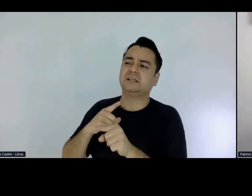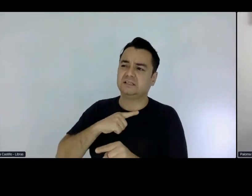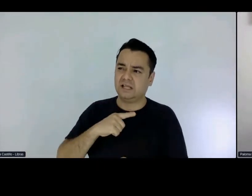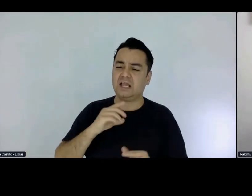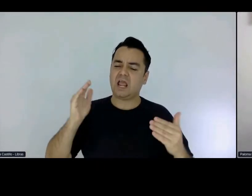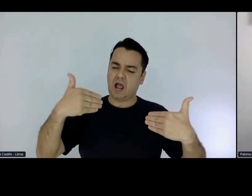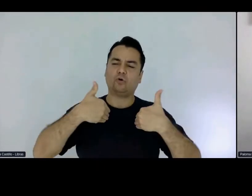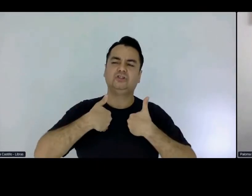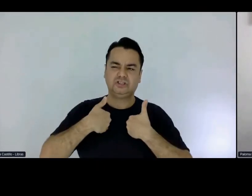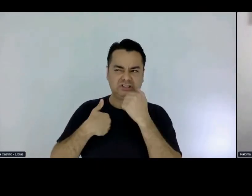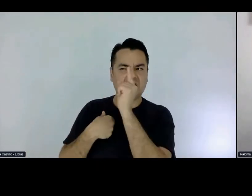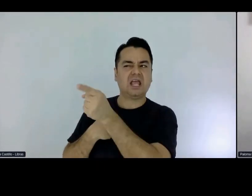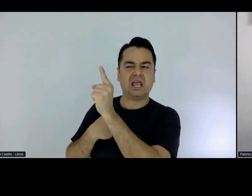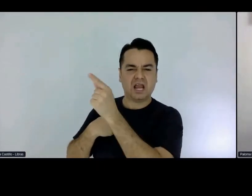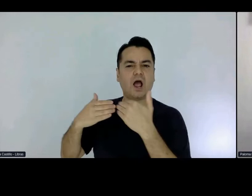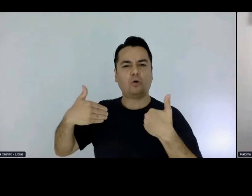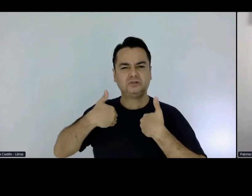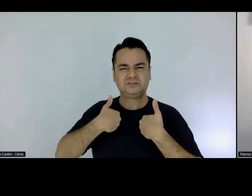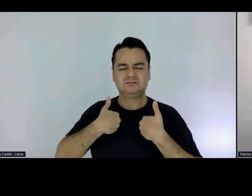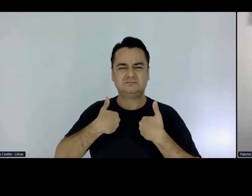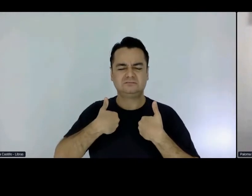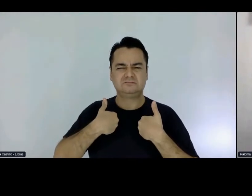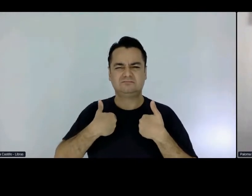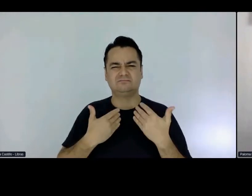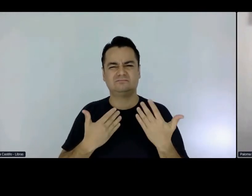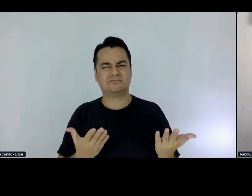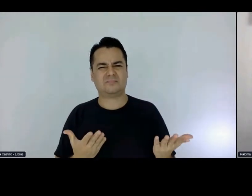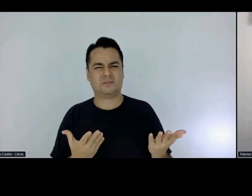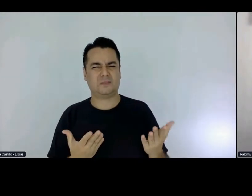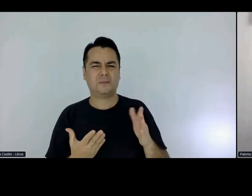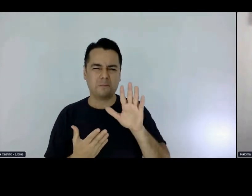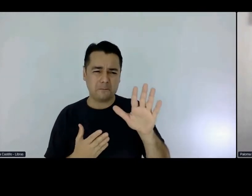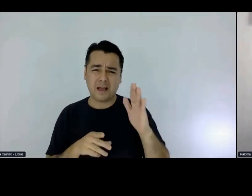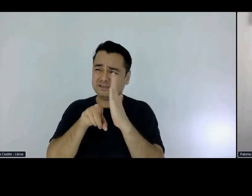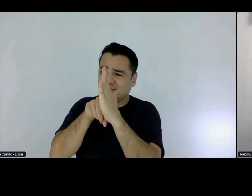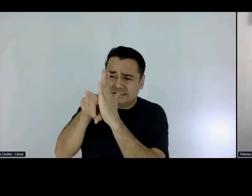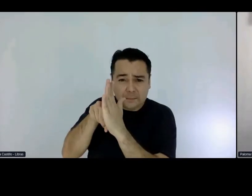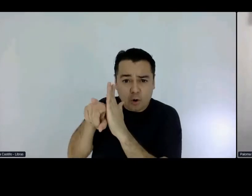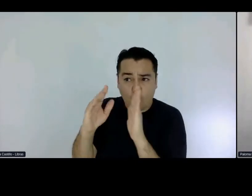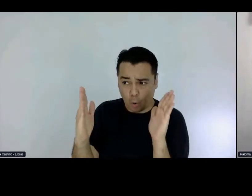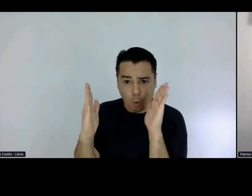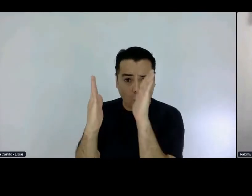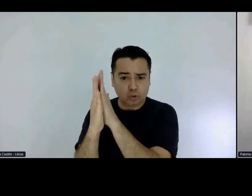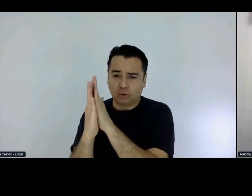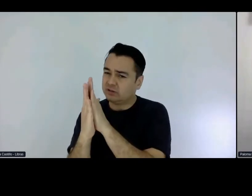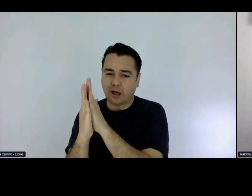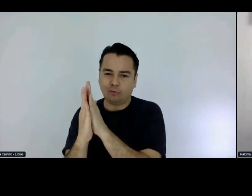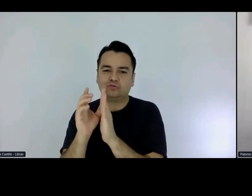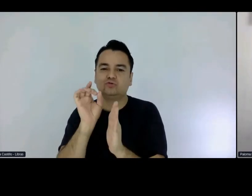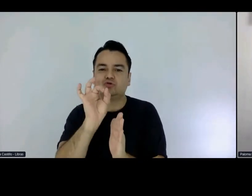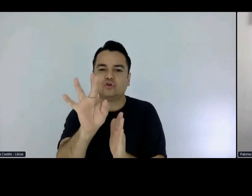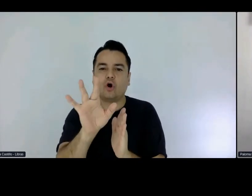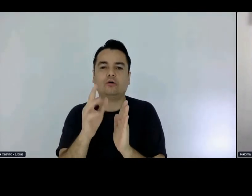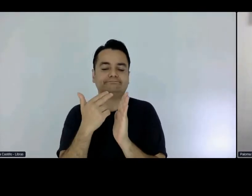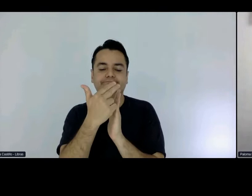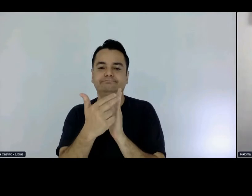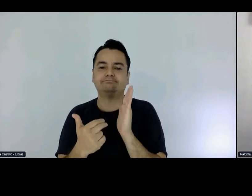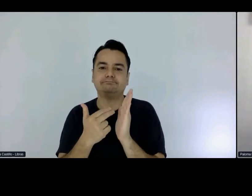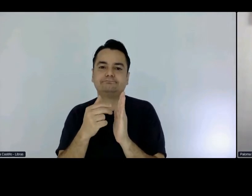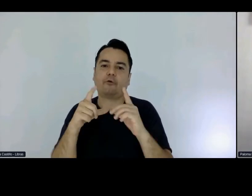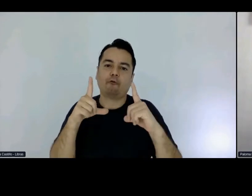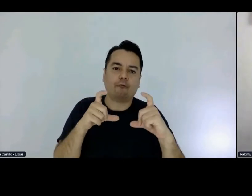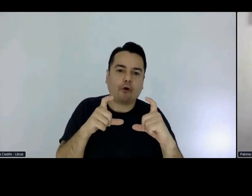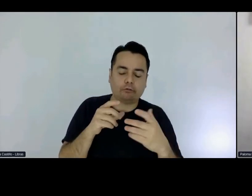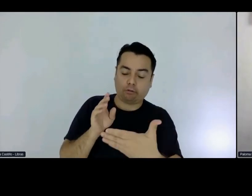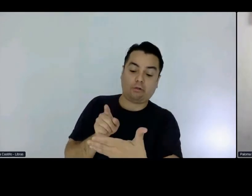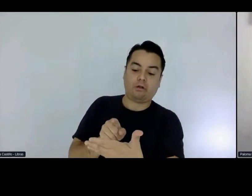espectro autista. Isso, uma análise por imagens. Bom, é uma pena, né? Porque a gente